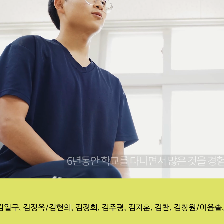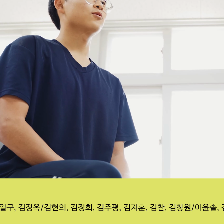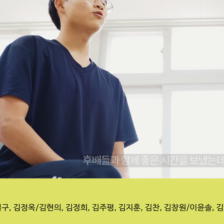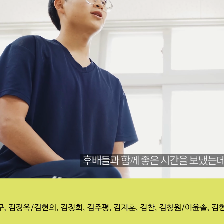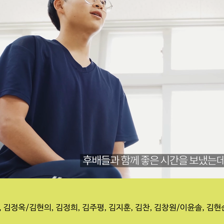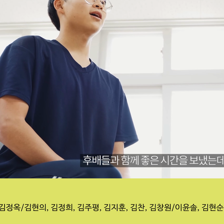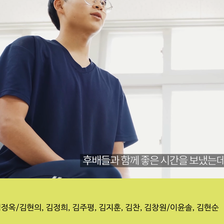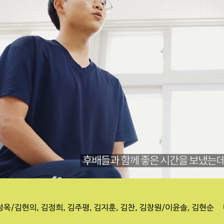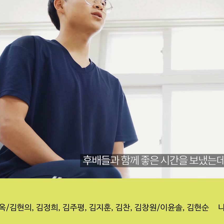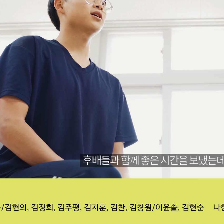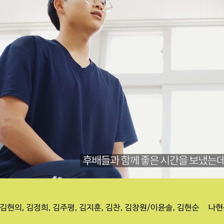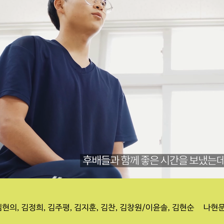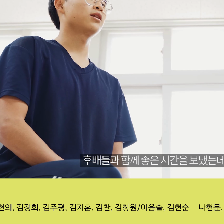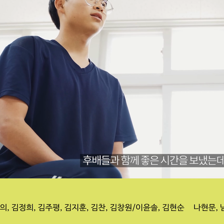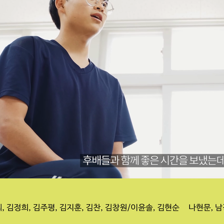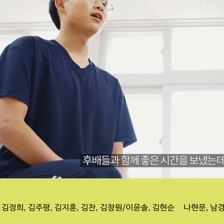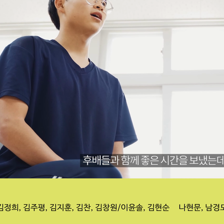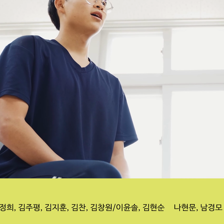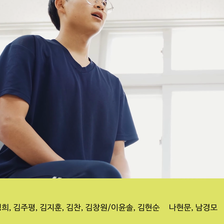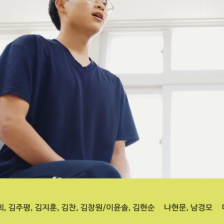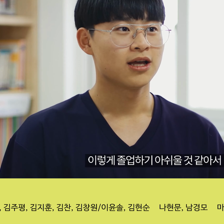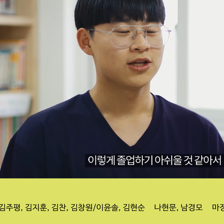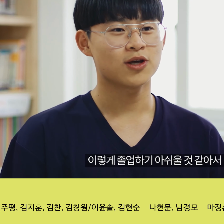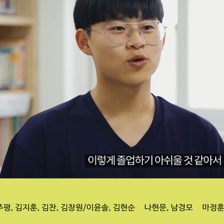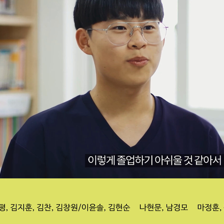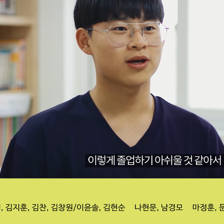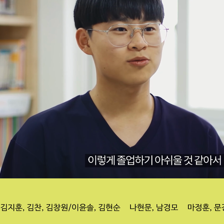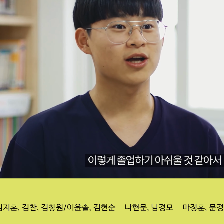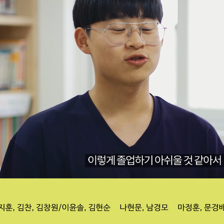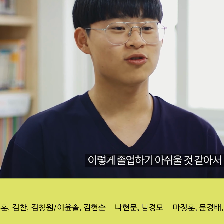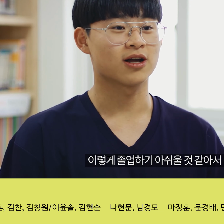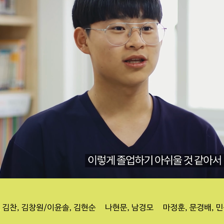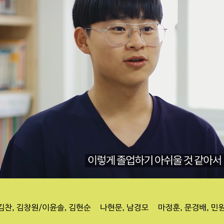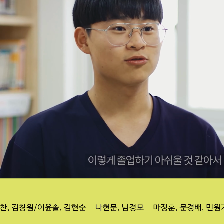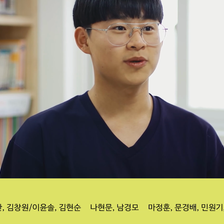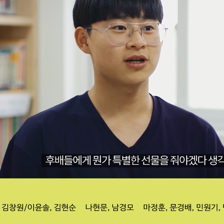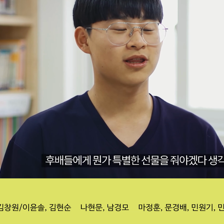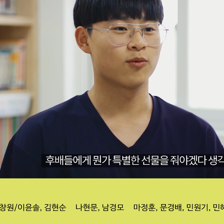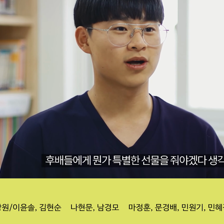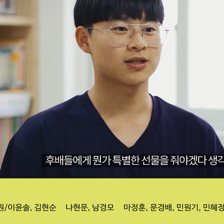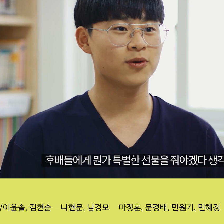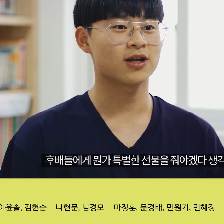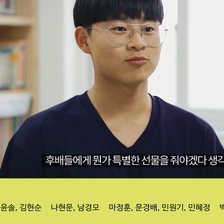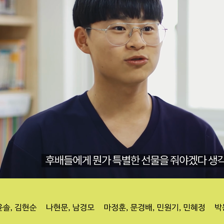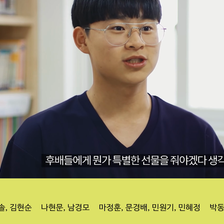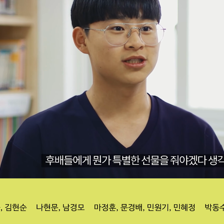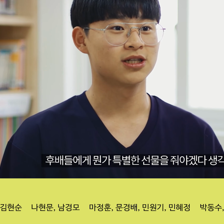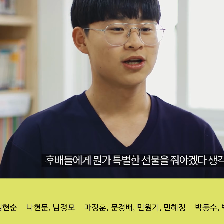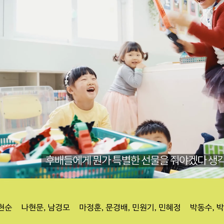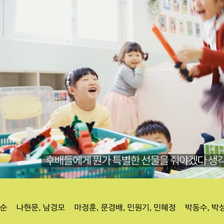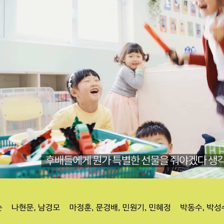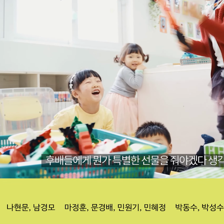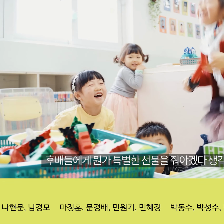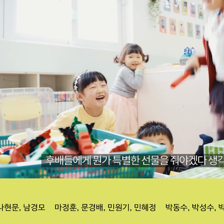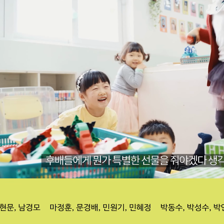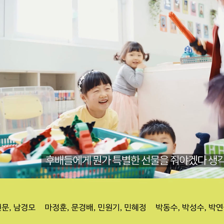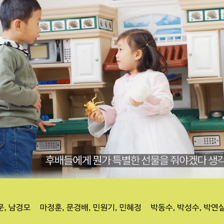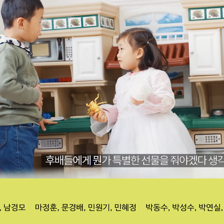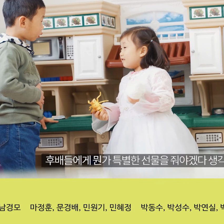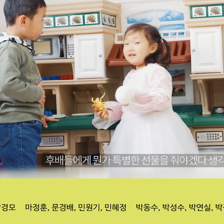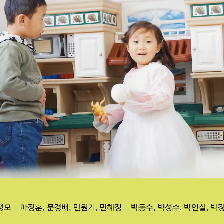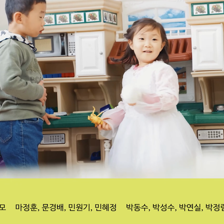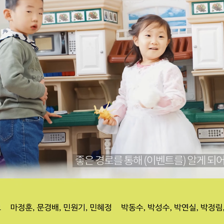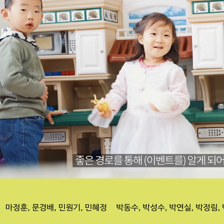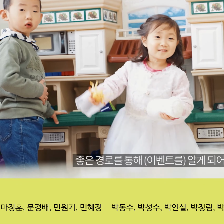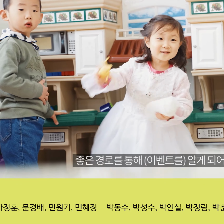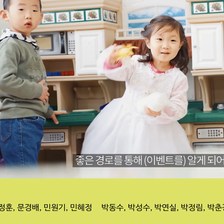경험하고 또 후배들과 함께 좋은 시간들을 보냈는데 이렇게 졸업하기 좀 아쉬울 것 같아서 후배들한테 뭔가 특별한 선물을 줘야겠다 생각을